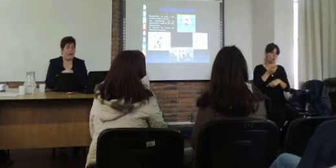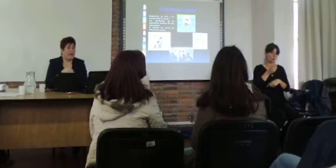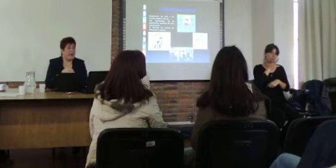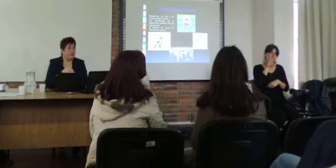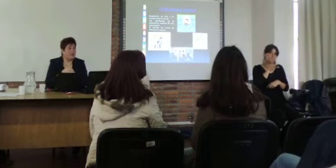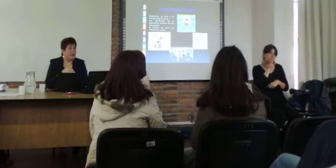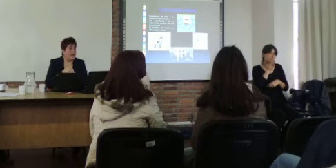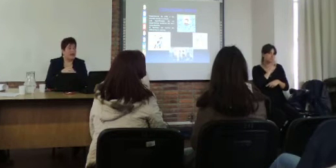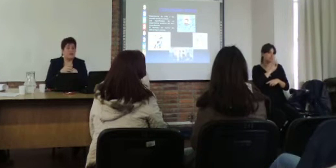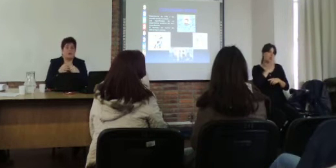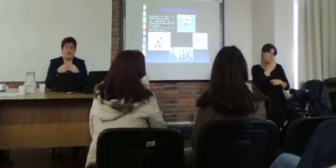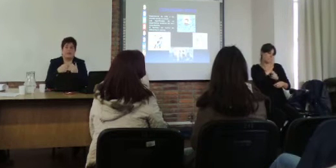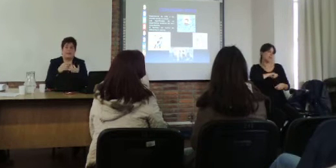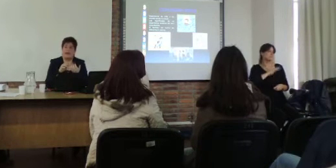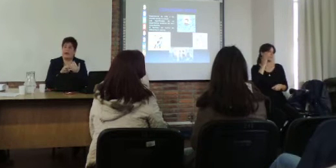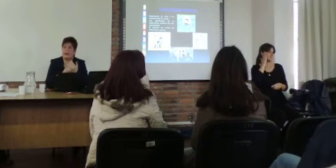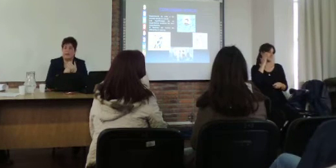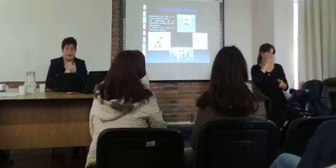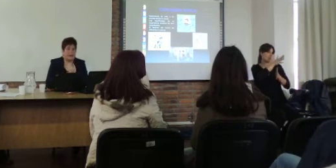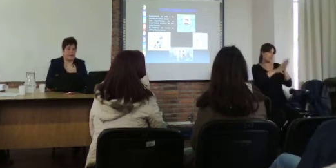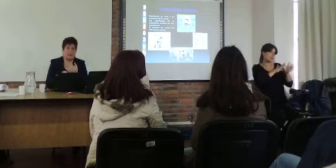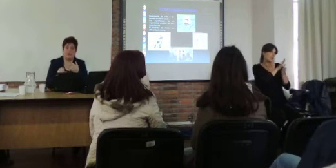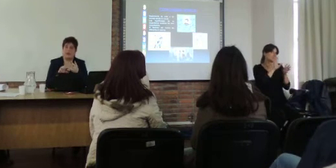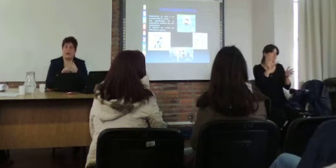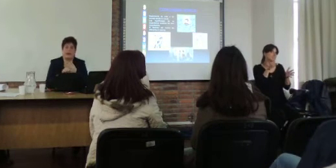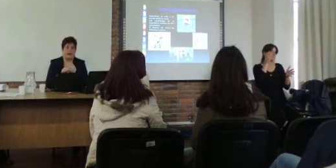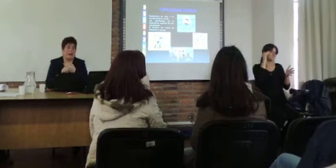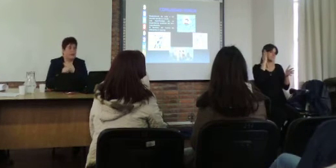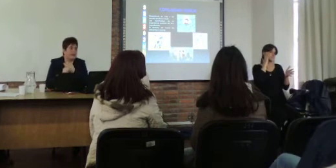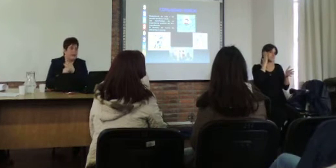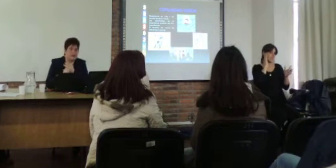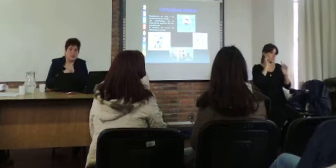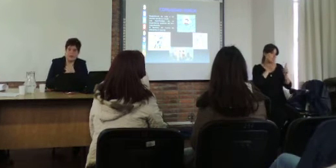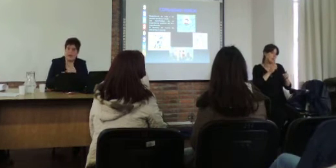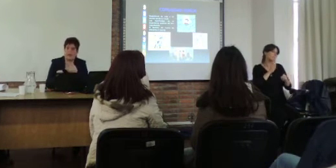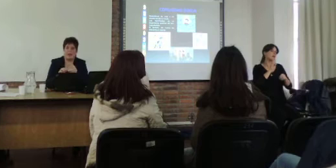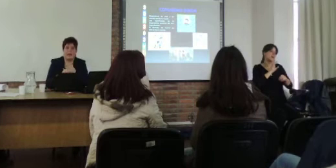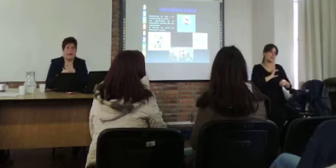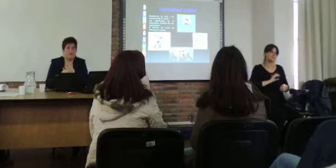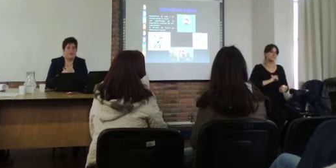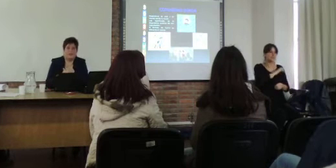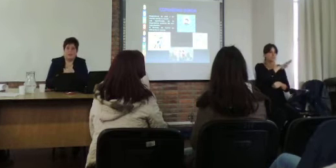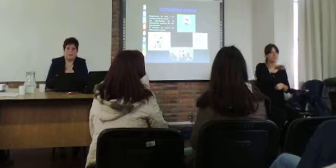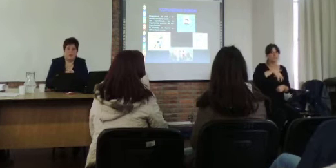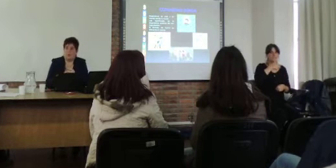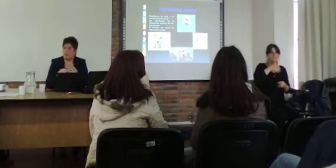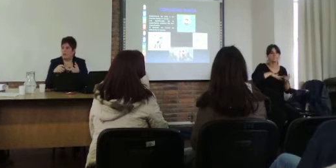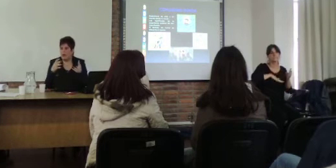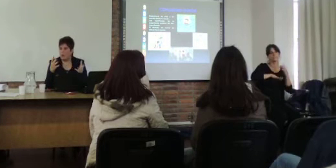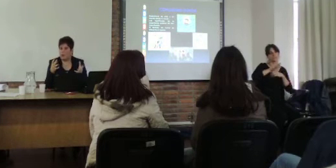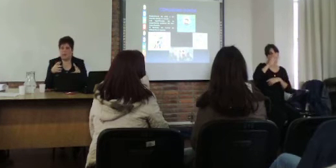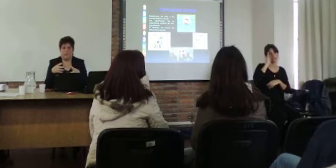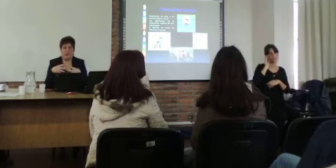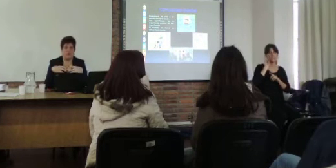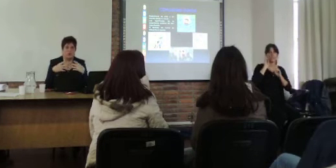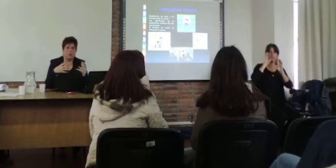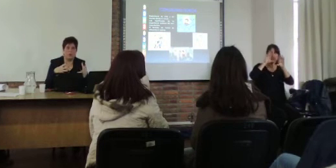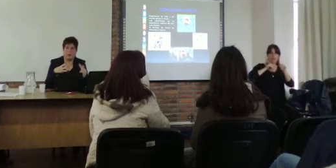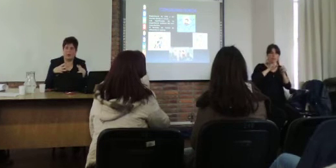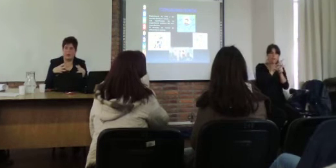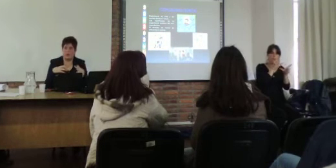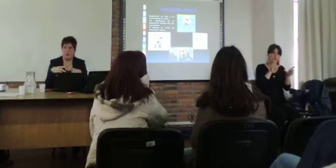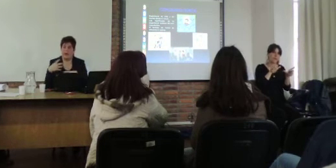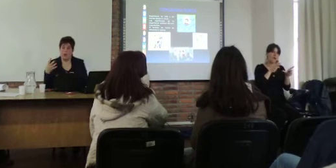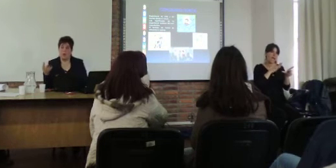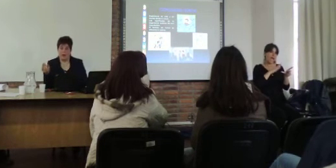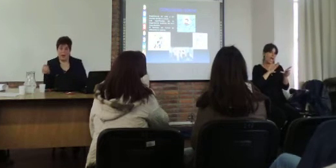minoritaria, en donde les da eso unas determinadas características históricas, características sociales, en donde, como toda lengua, define su